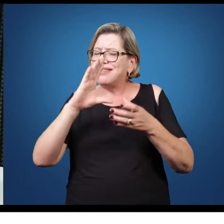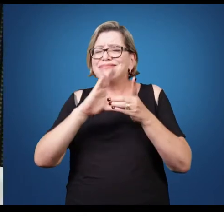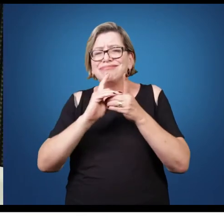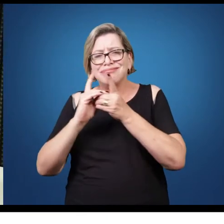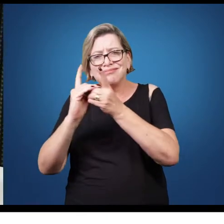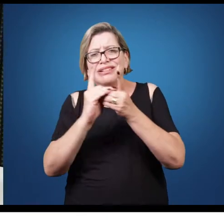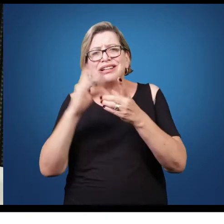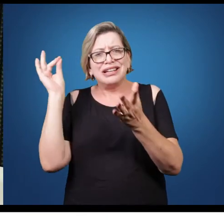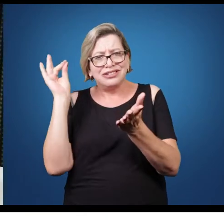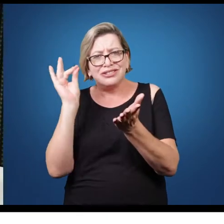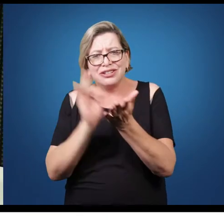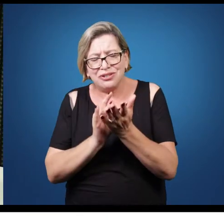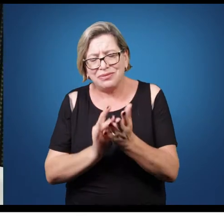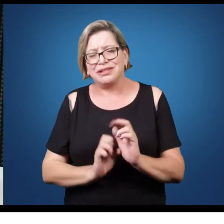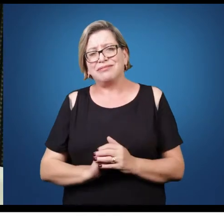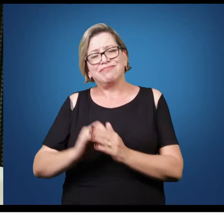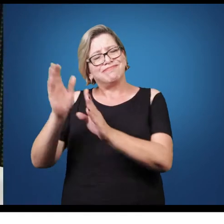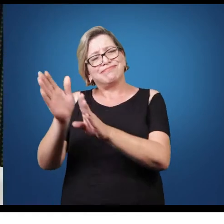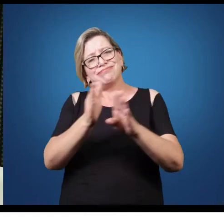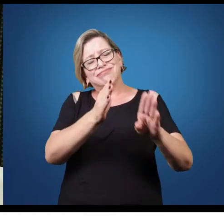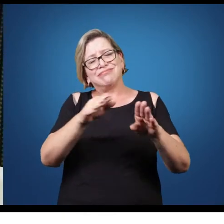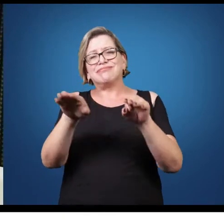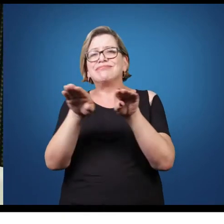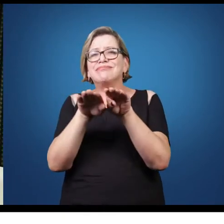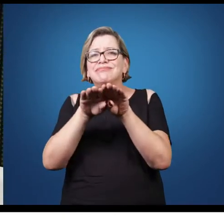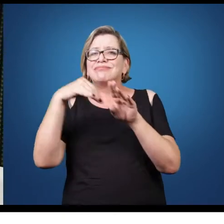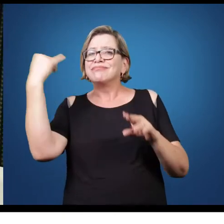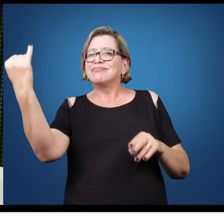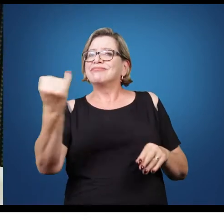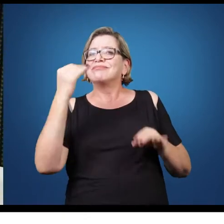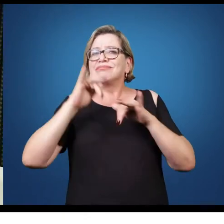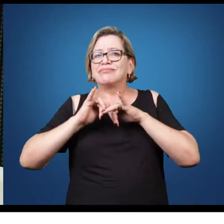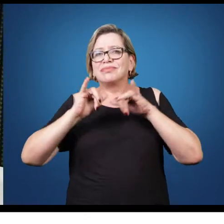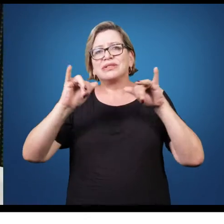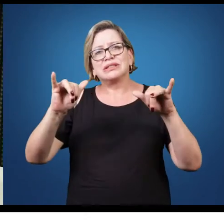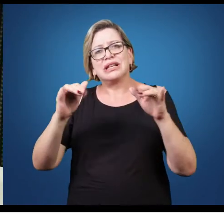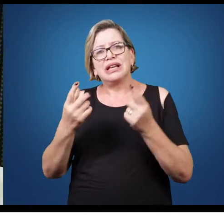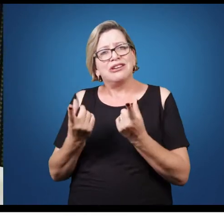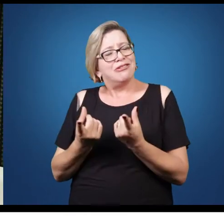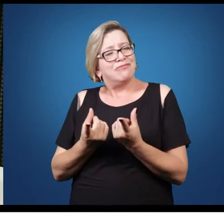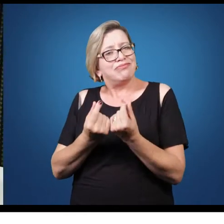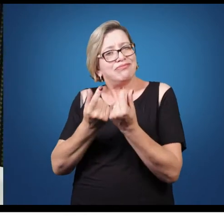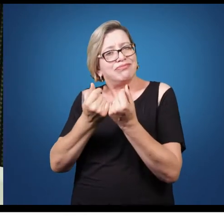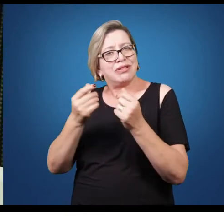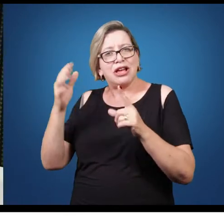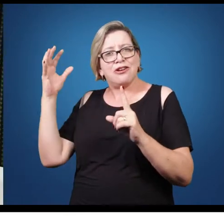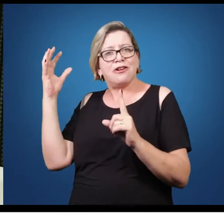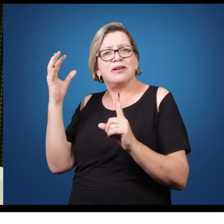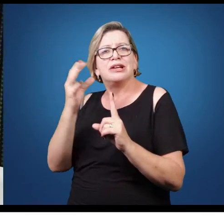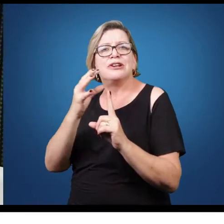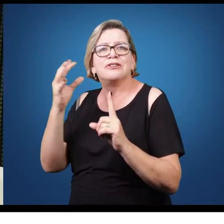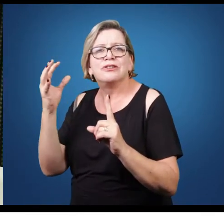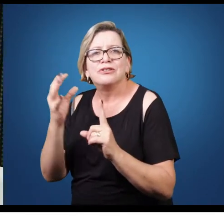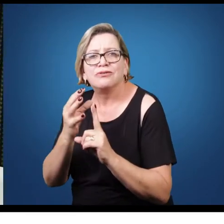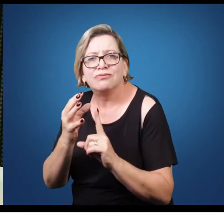também é importante dizer que o mercado está manhã financeiro não influenciou só o